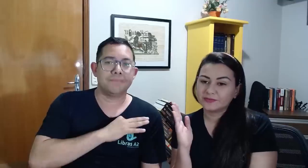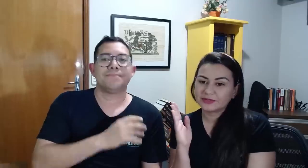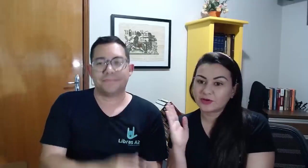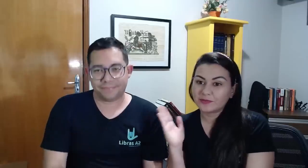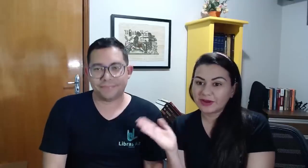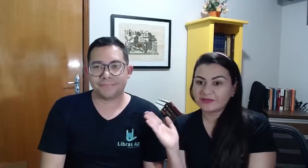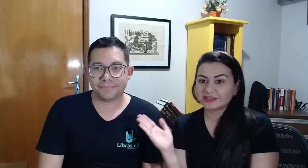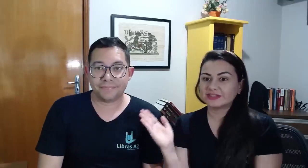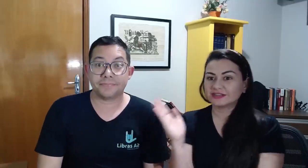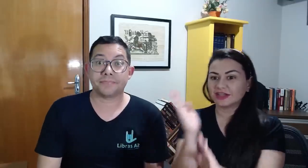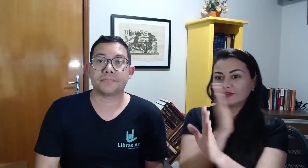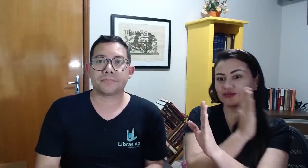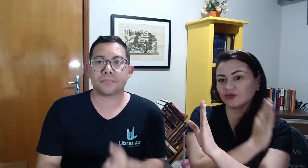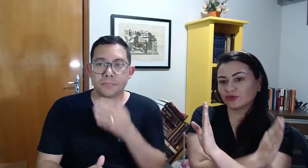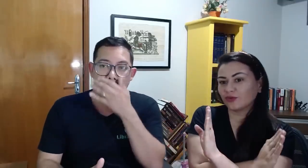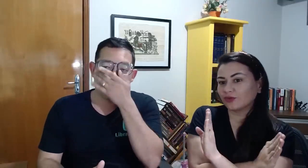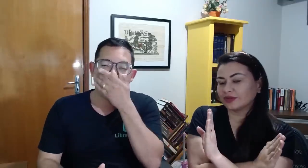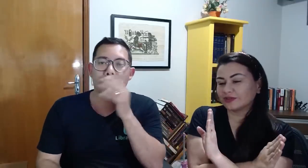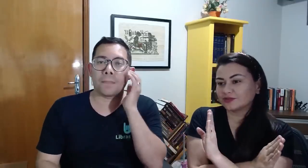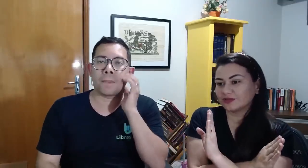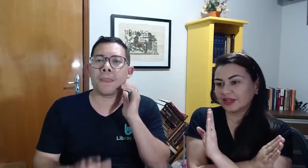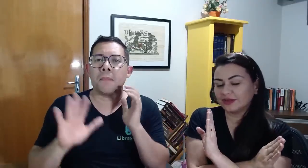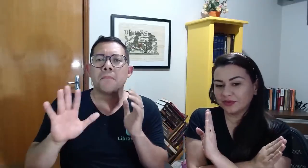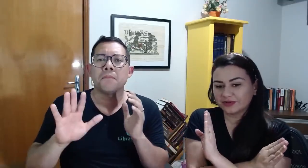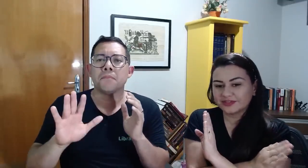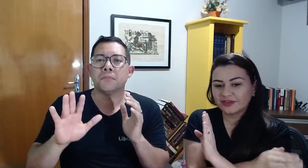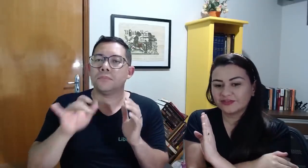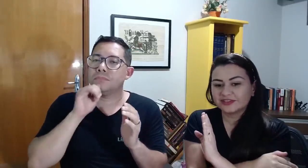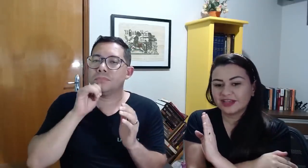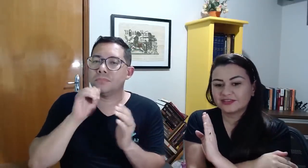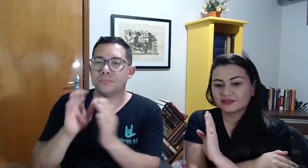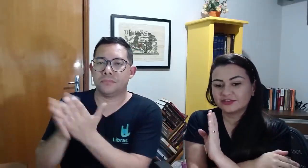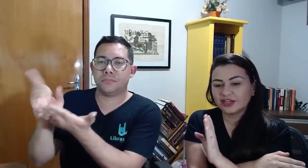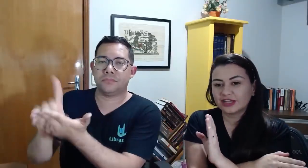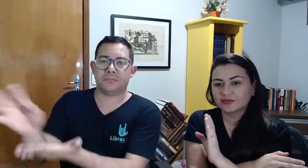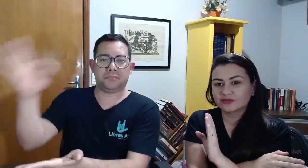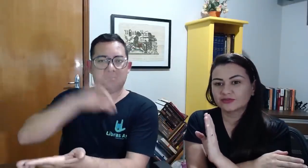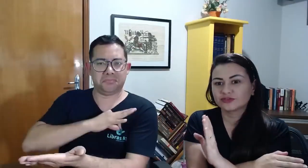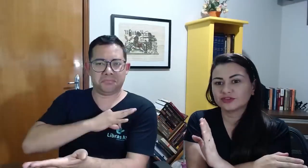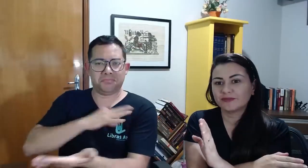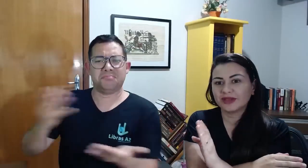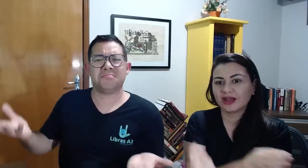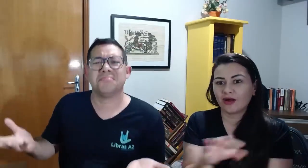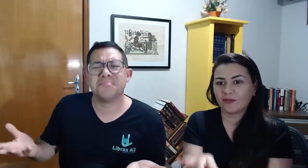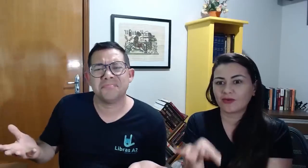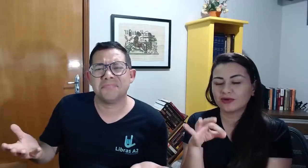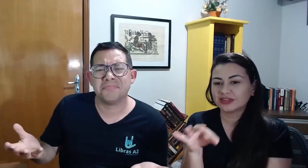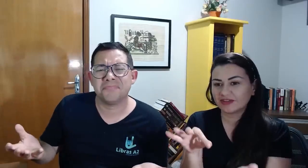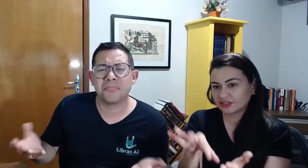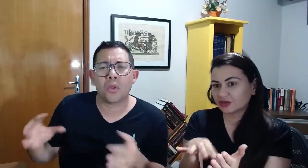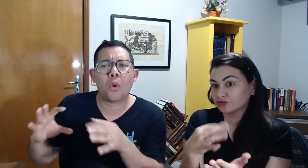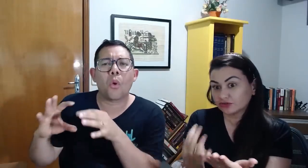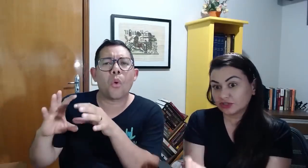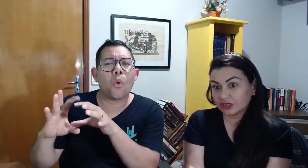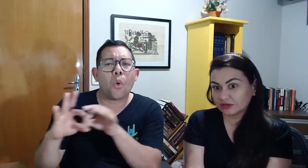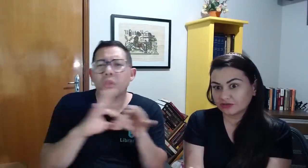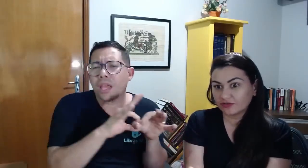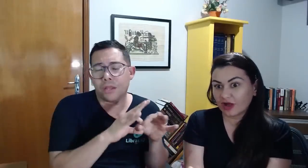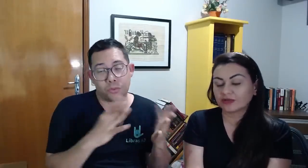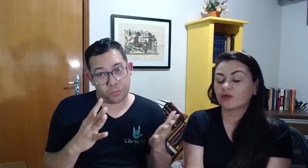pessoal, que para fazer isso tem que ter todo um contexto anterior. Se eu fizer isso direto para o surdo, já pegar uma coisa, ele vai achar que eu estou tirando, de fato, alguma